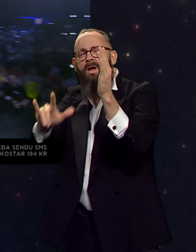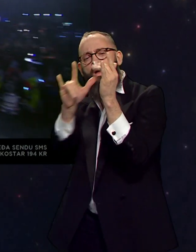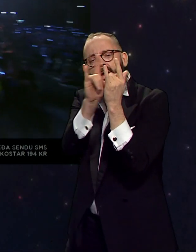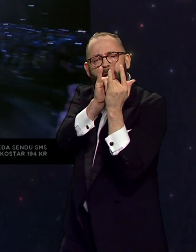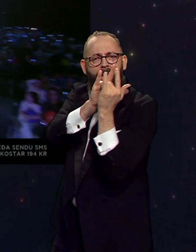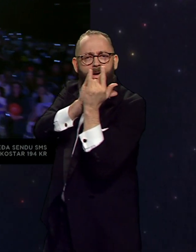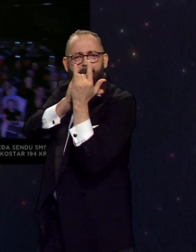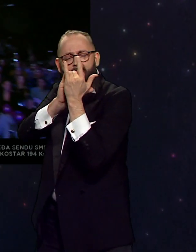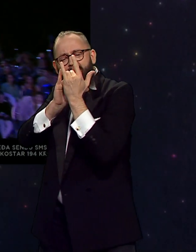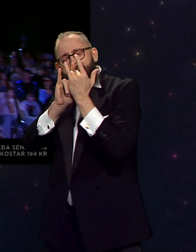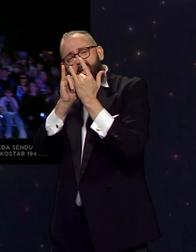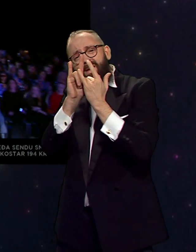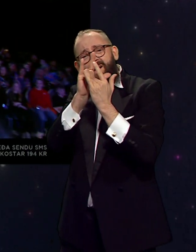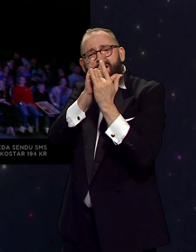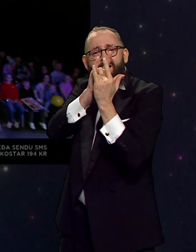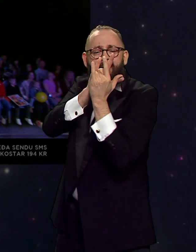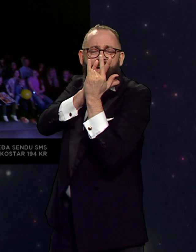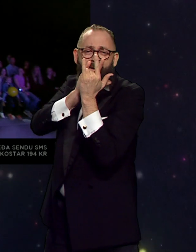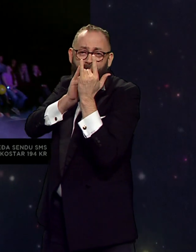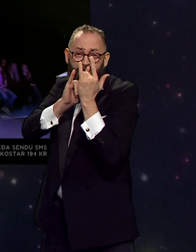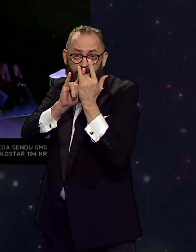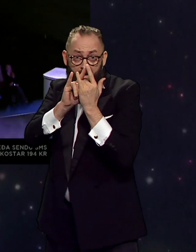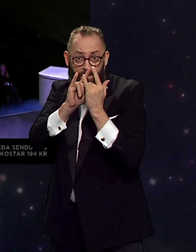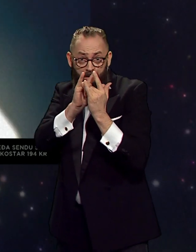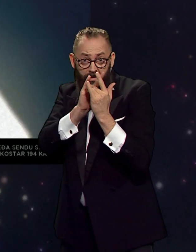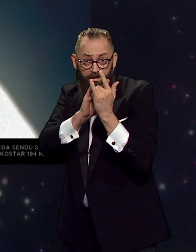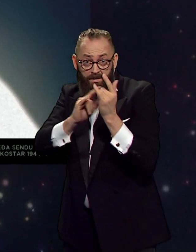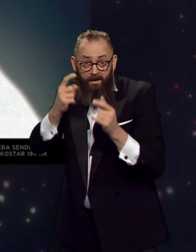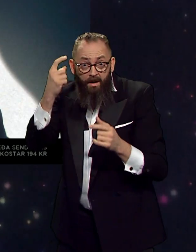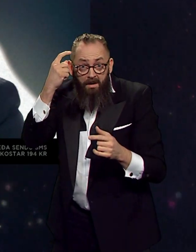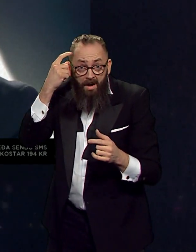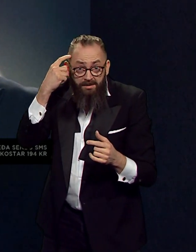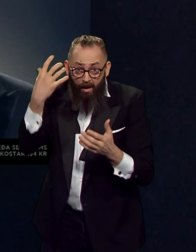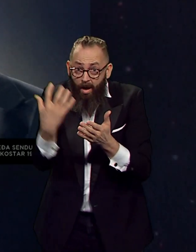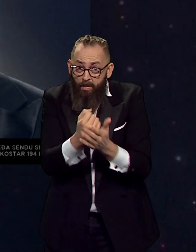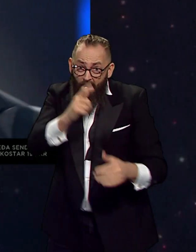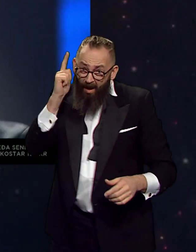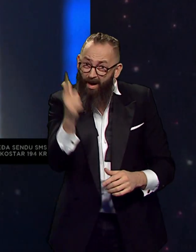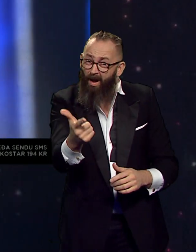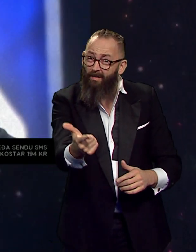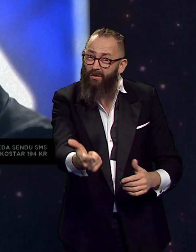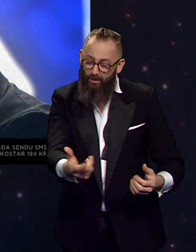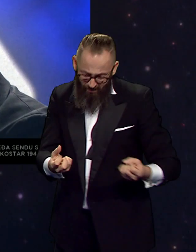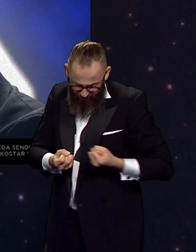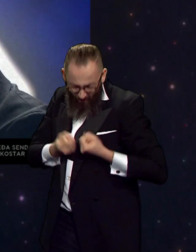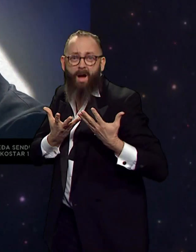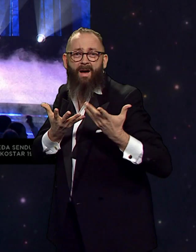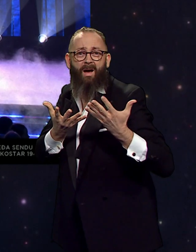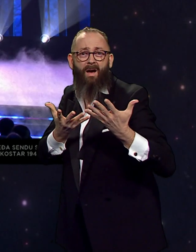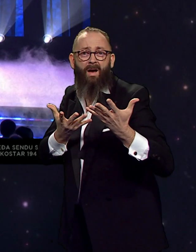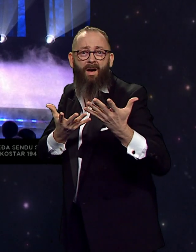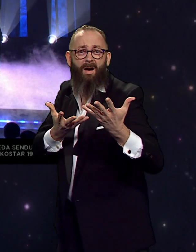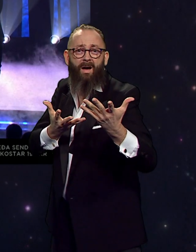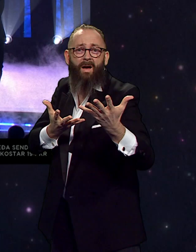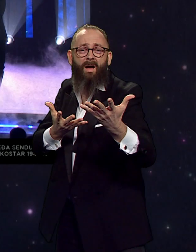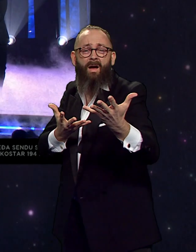elskumst aðeins meira við finnum kannski eftir það sem enginn orðfát